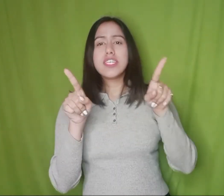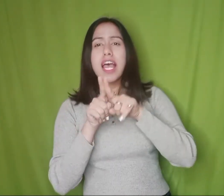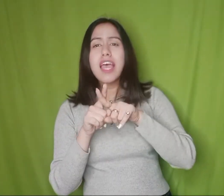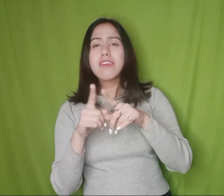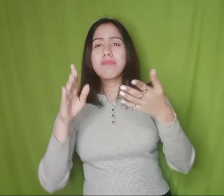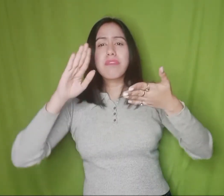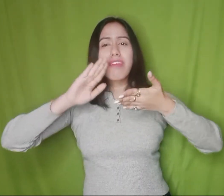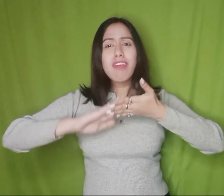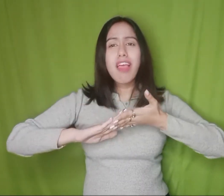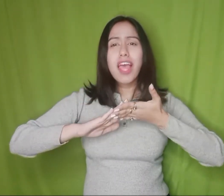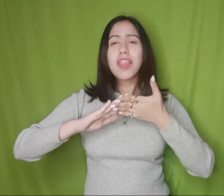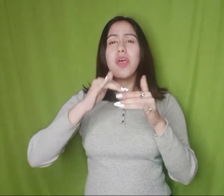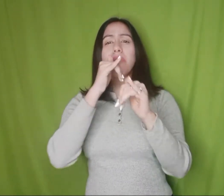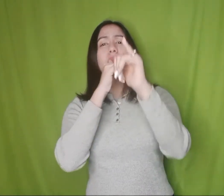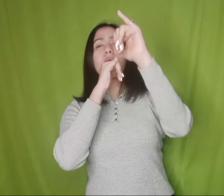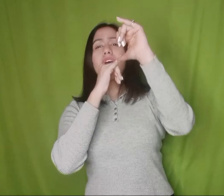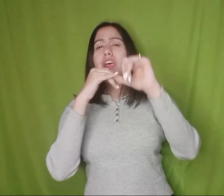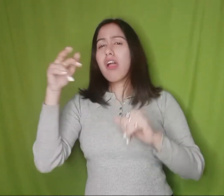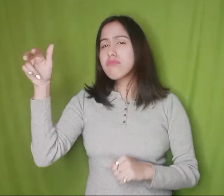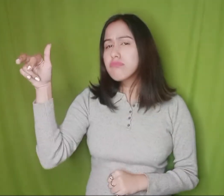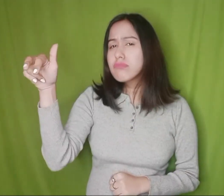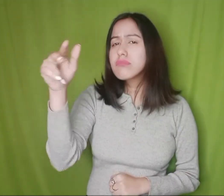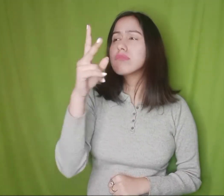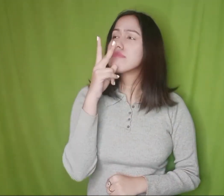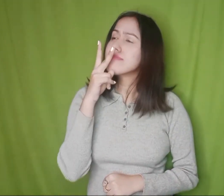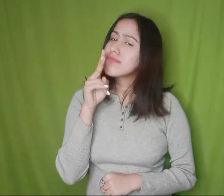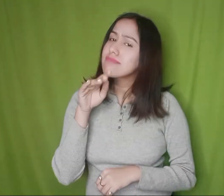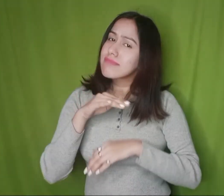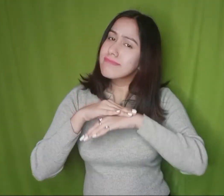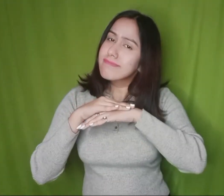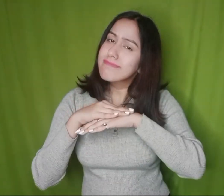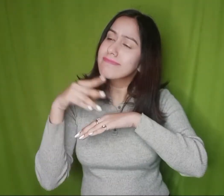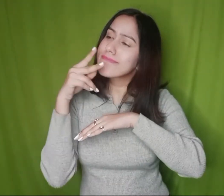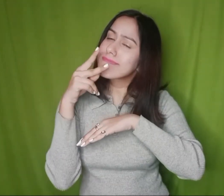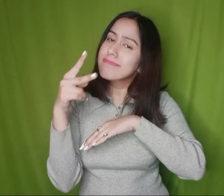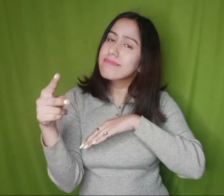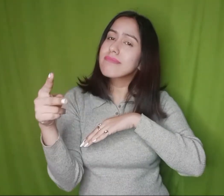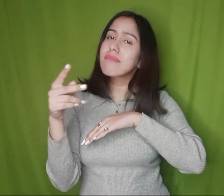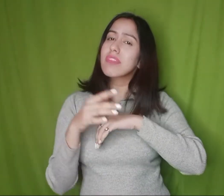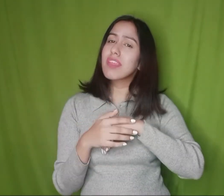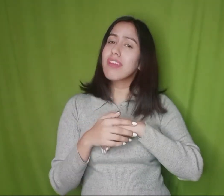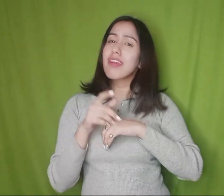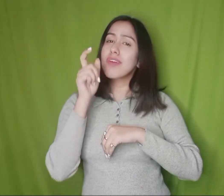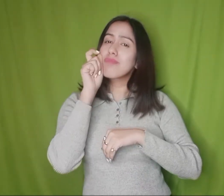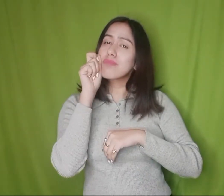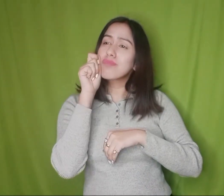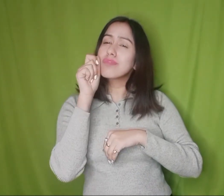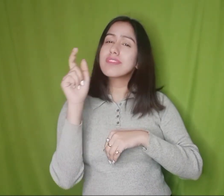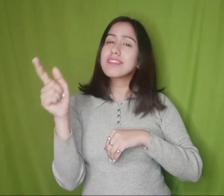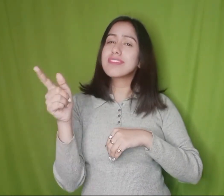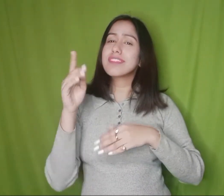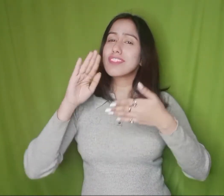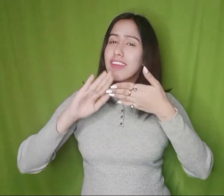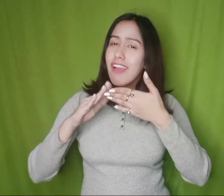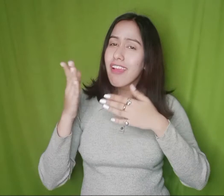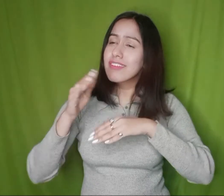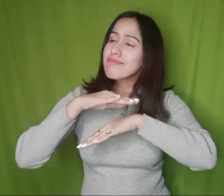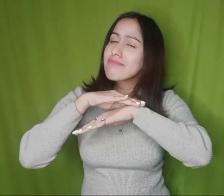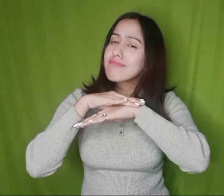देखी। सफेद घोड़े पर कमर में तलवार लगाए, माथे पर बड़ा सा तिलक किए, दूल्हा गाजे बाजे के साथ